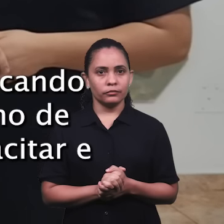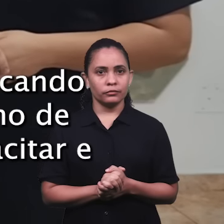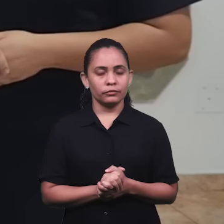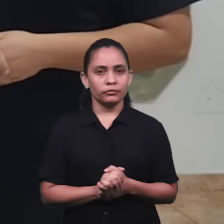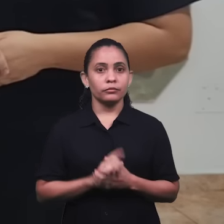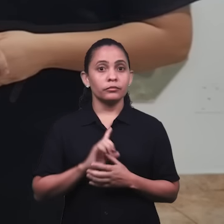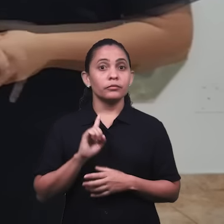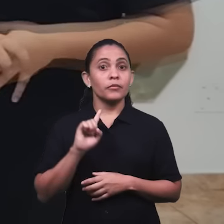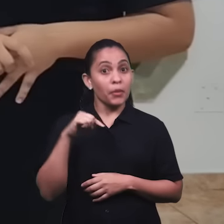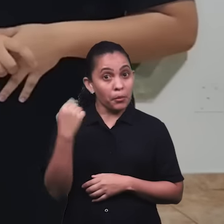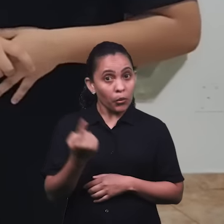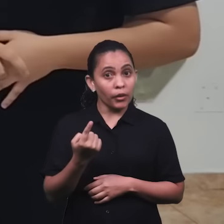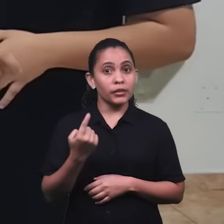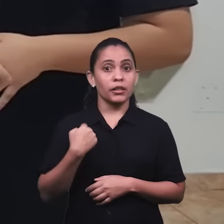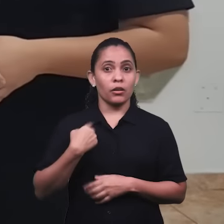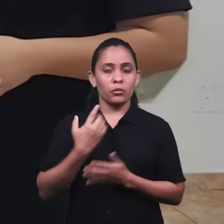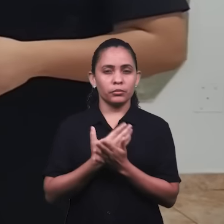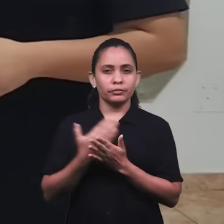aquí.